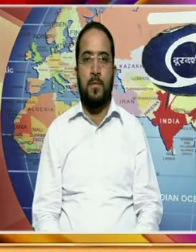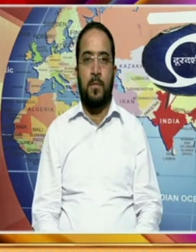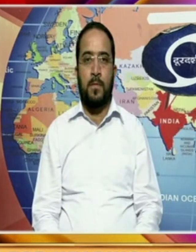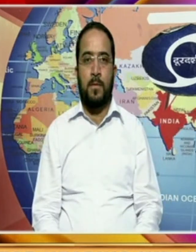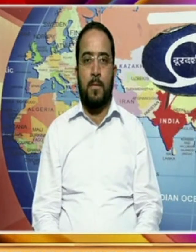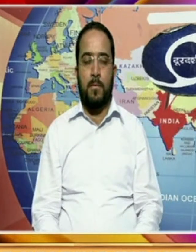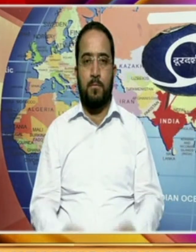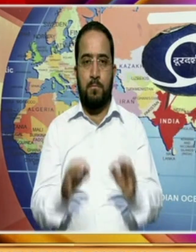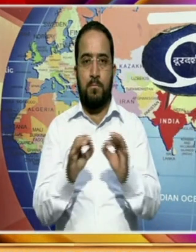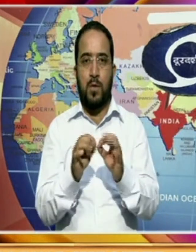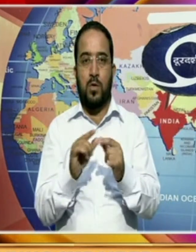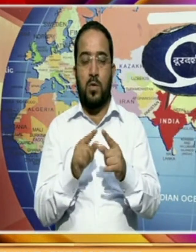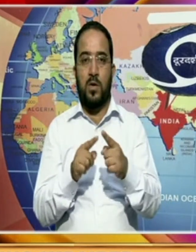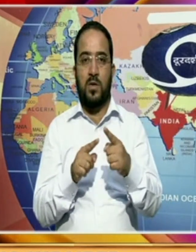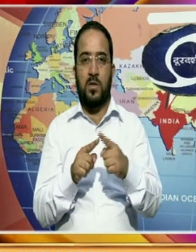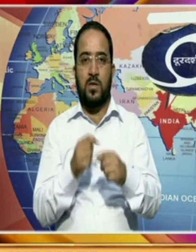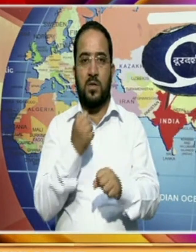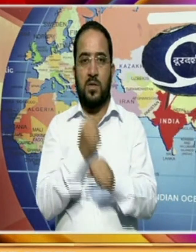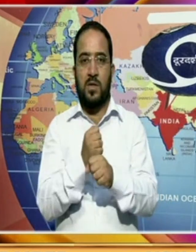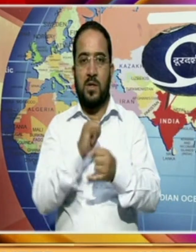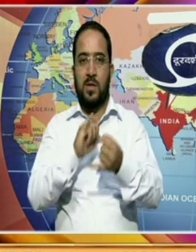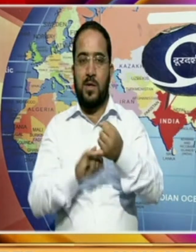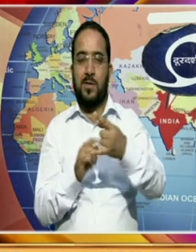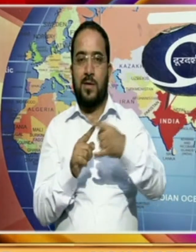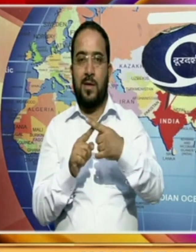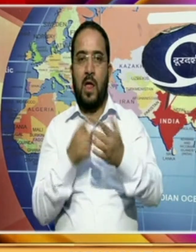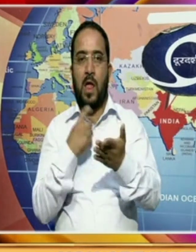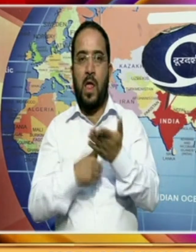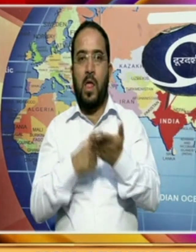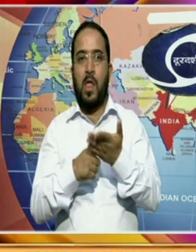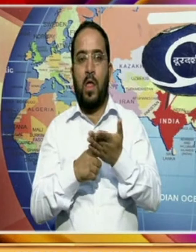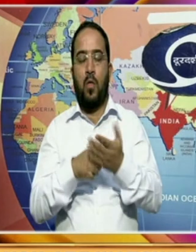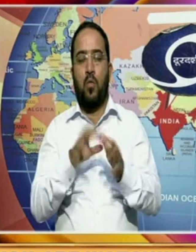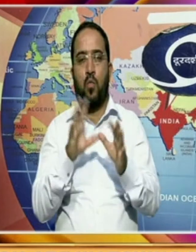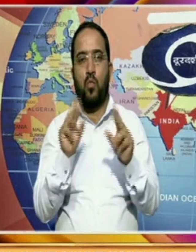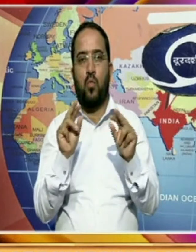ये भट्ठे जीएसटी महकमे के साथ गैर रजिस्टर्ड शुदा पाए गए